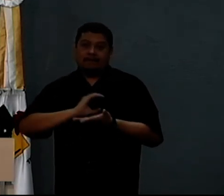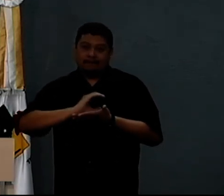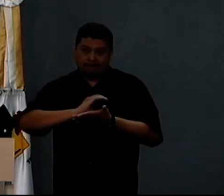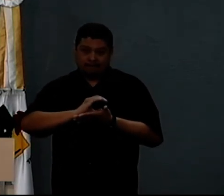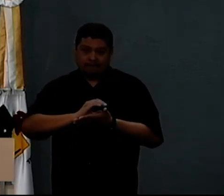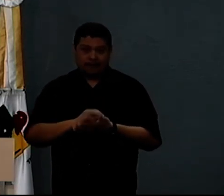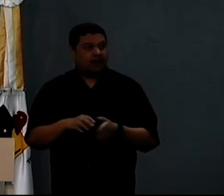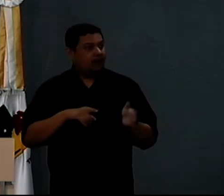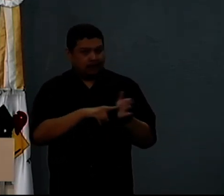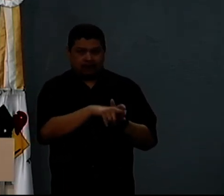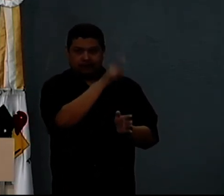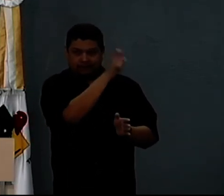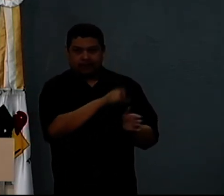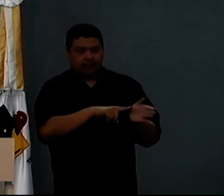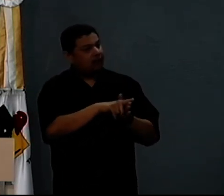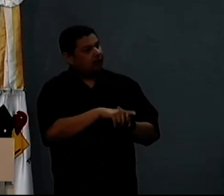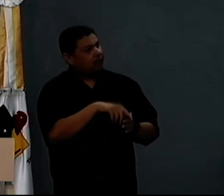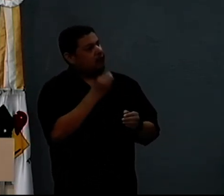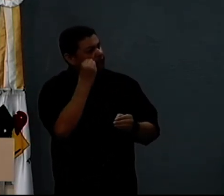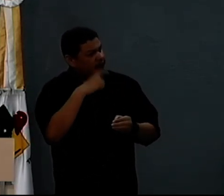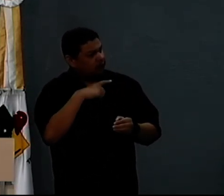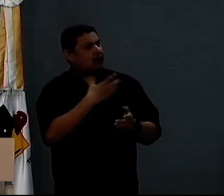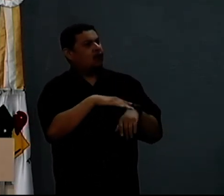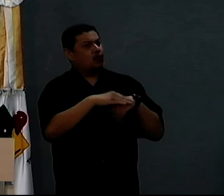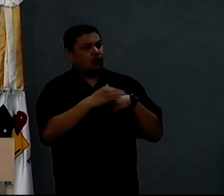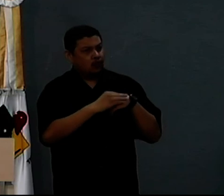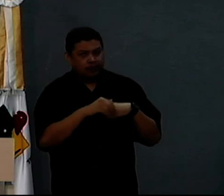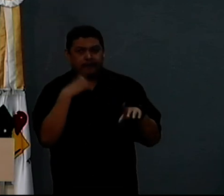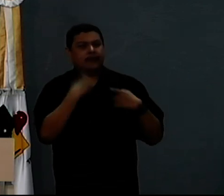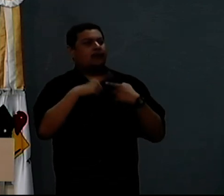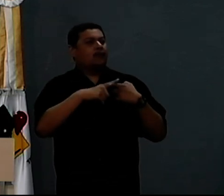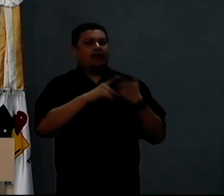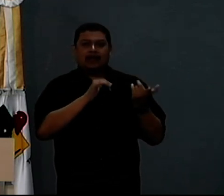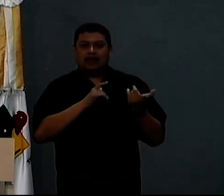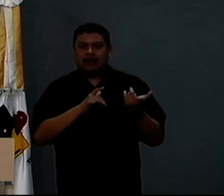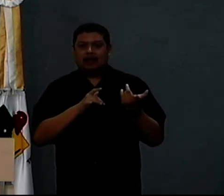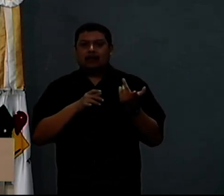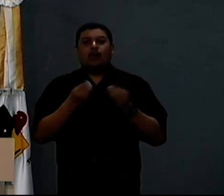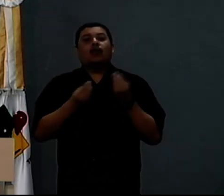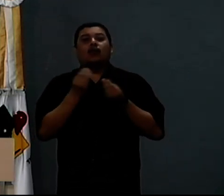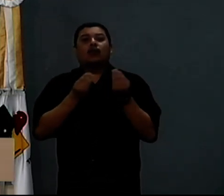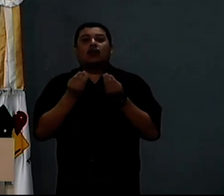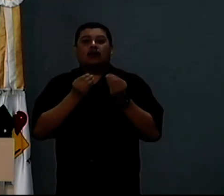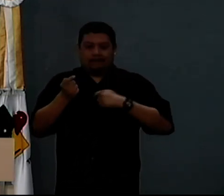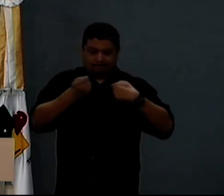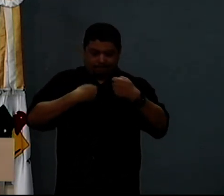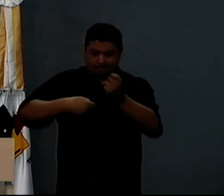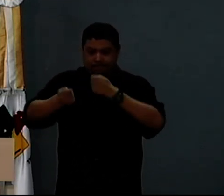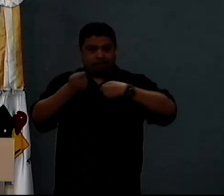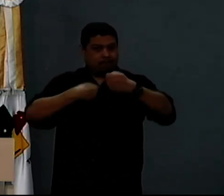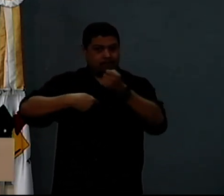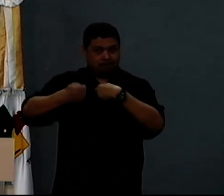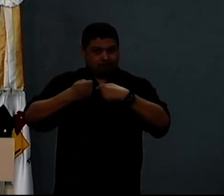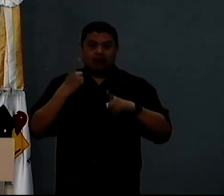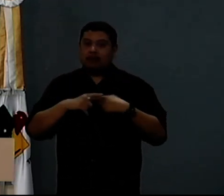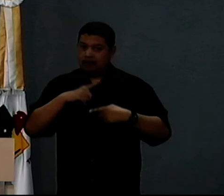apelo aqui, prefeita, vamos analisar com mais carinho, principalmente questão de gestão, ver o que está acontecendo, porque eu posso executar um monte de